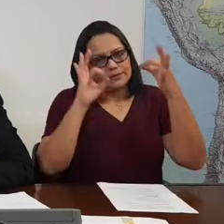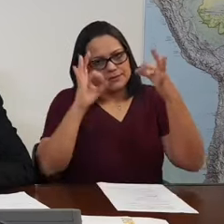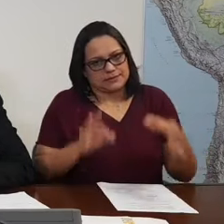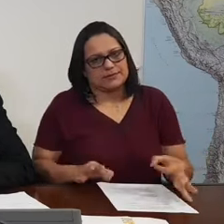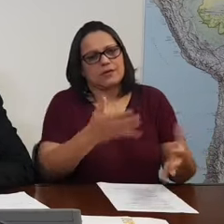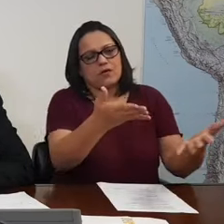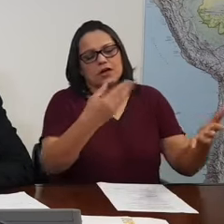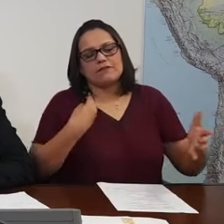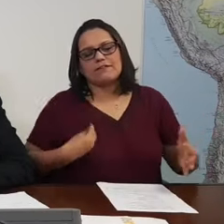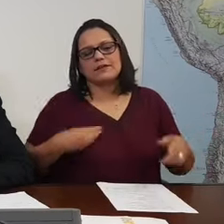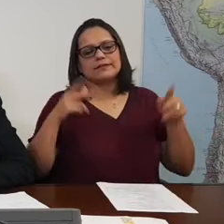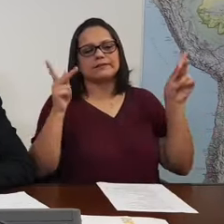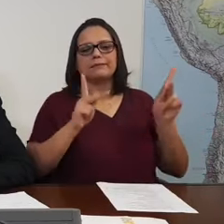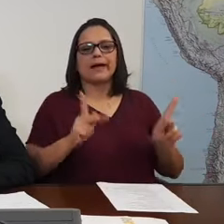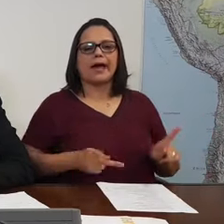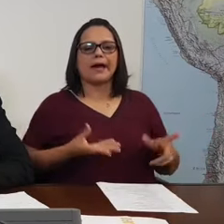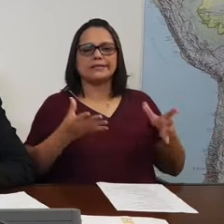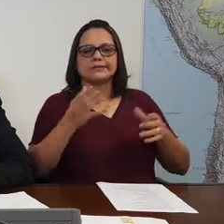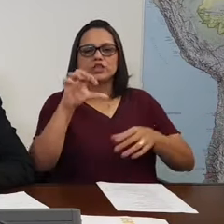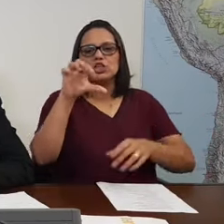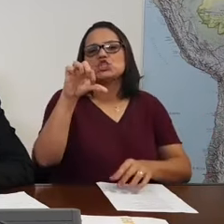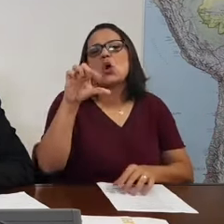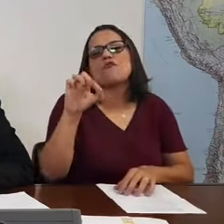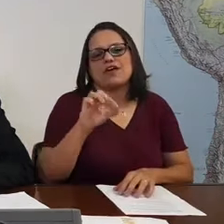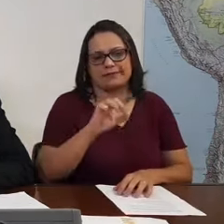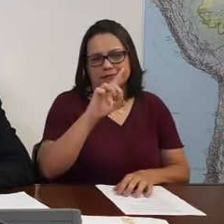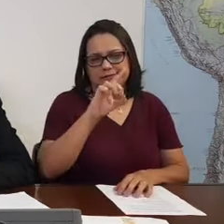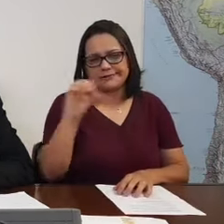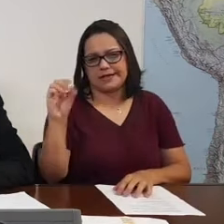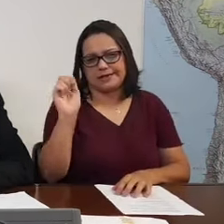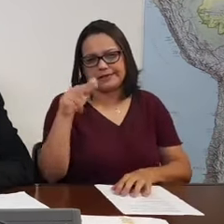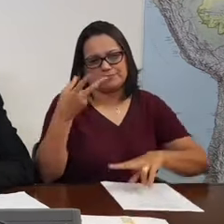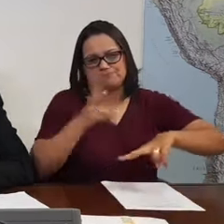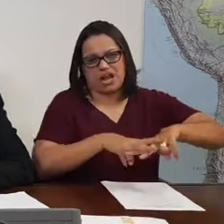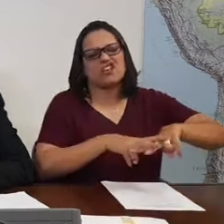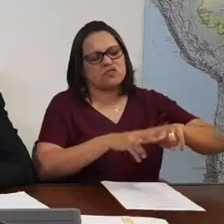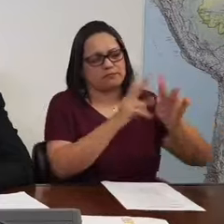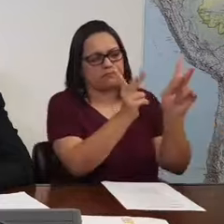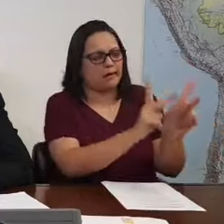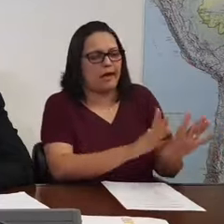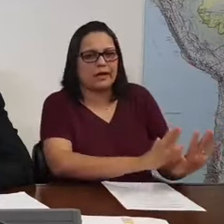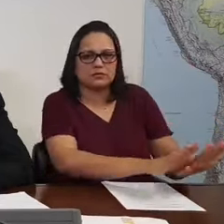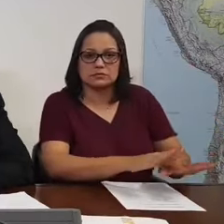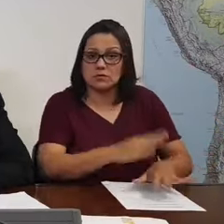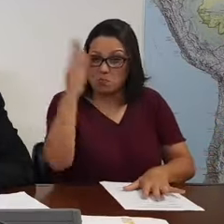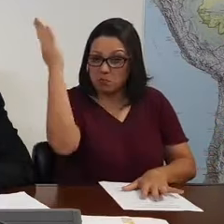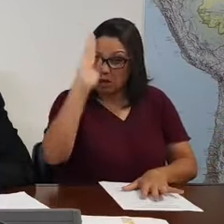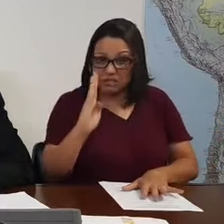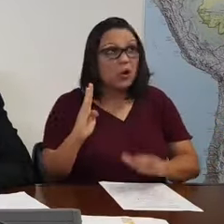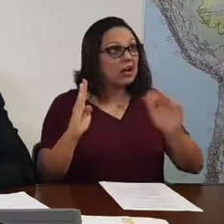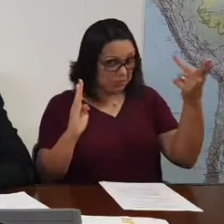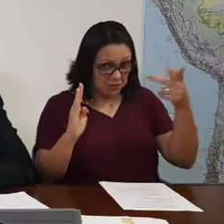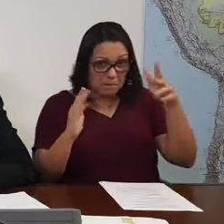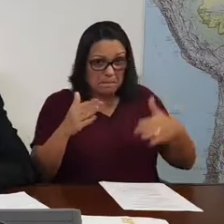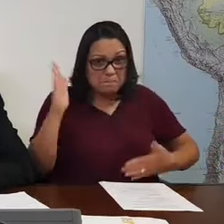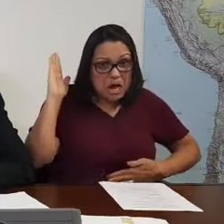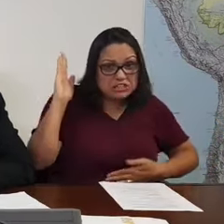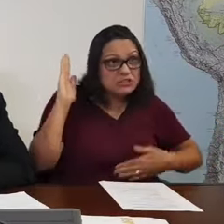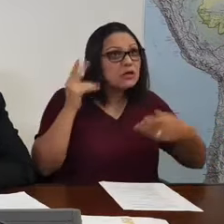vai ter uma vida mansa aí nos próximos 90 ou 100 anos, tá certo? Então o Brasil deixa de ser um paraíso de